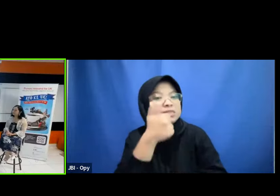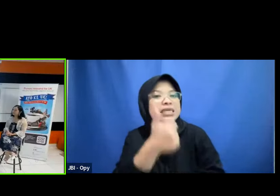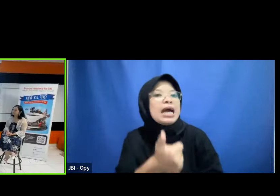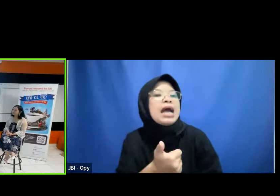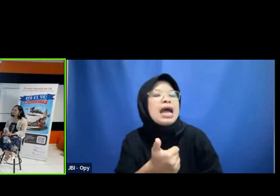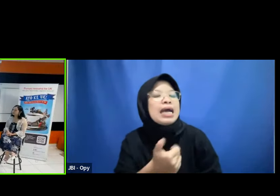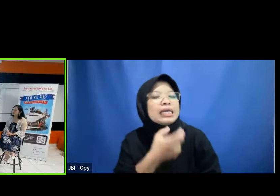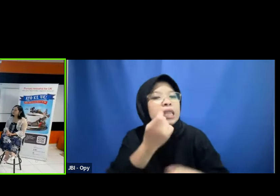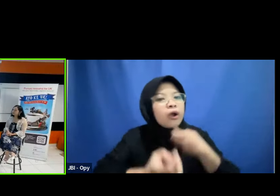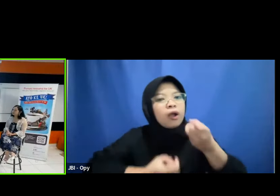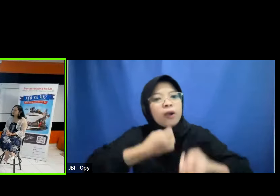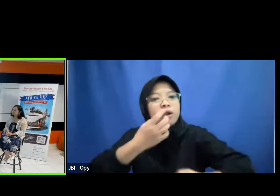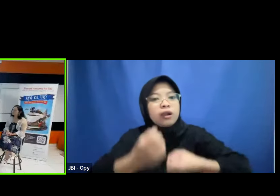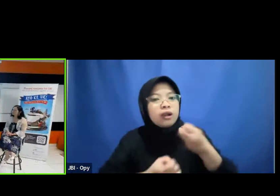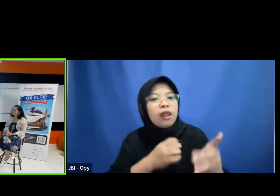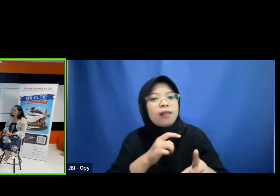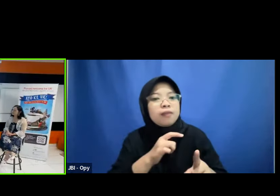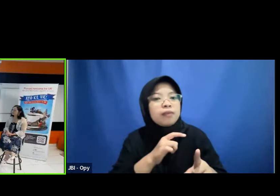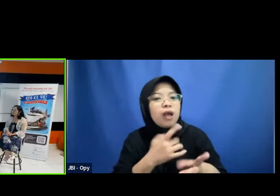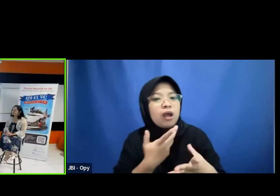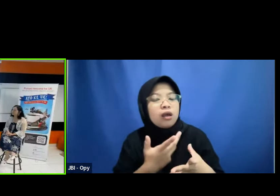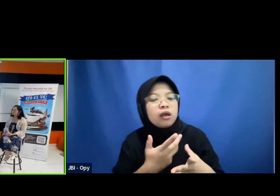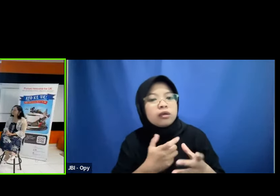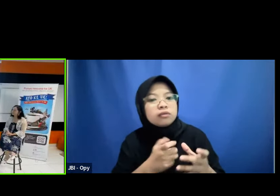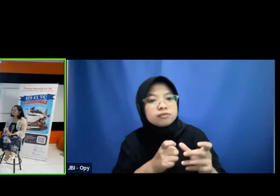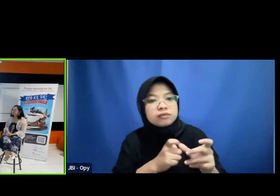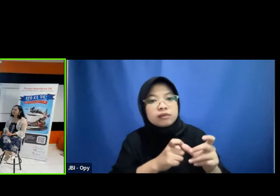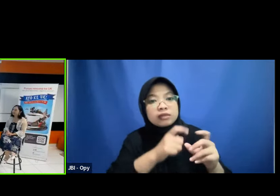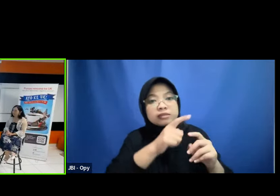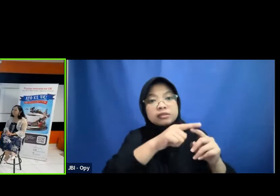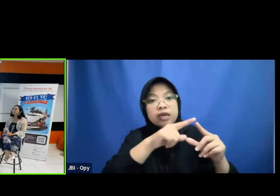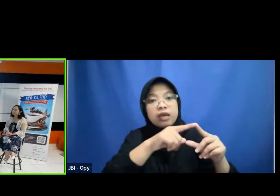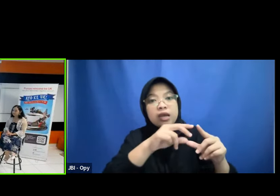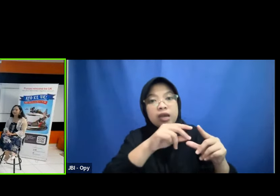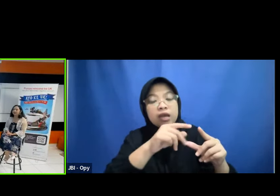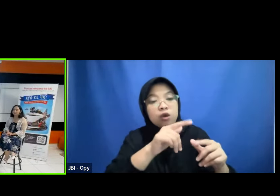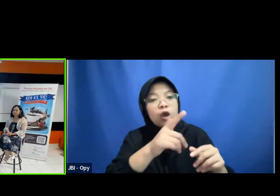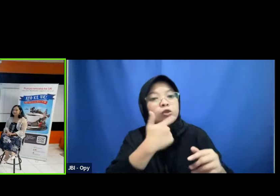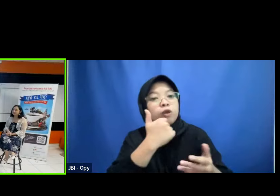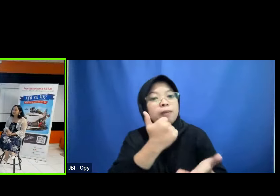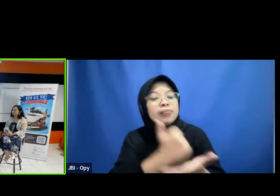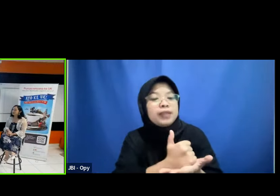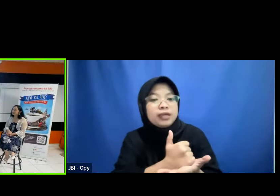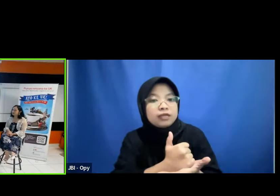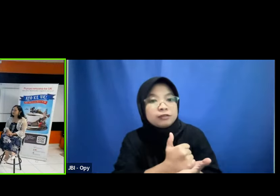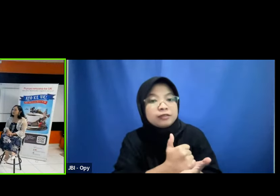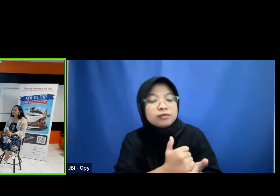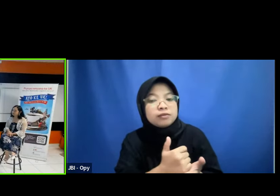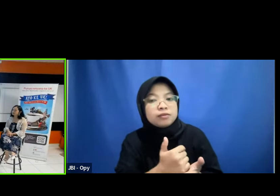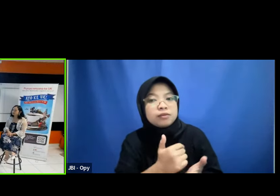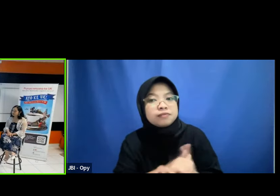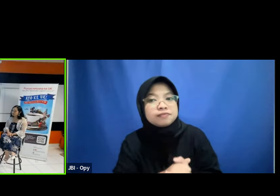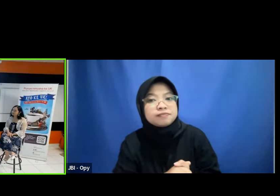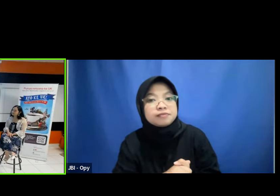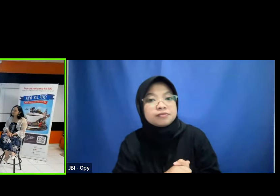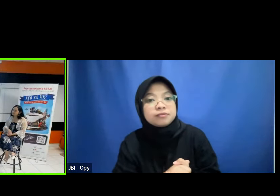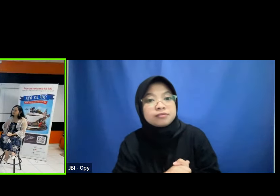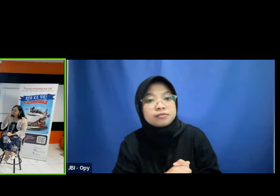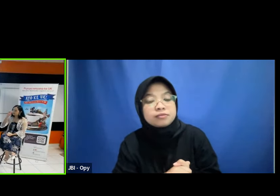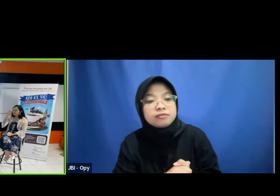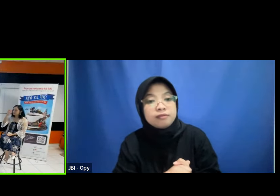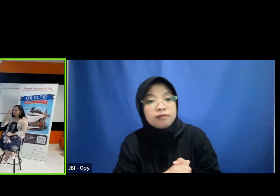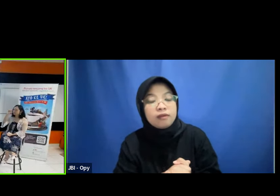eh one thing for sure is star itu penting banget sih karena itu sangat-sangat ngebantu tu